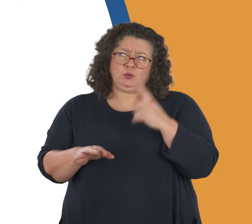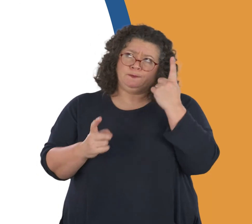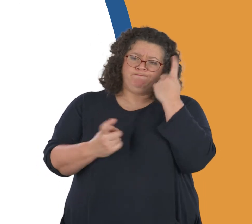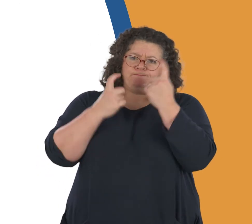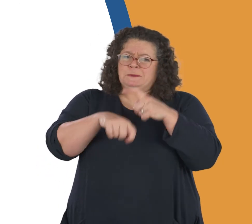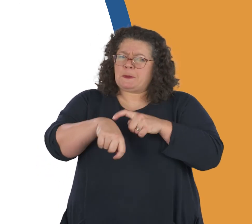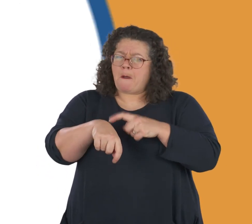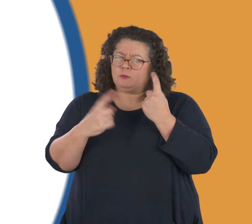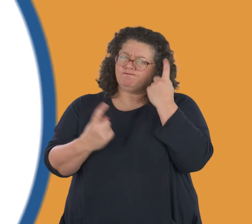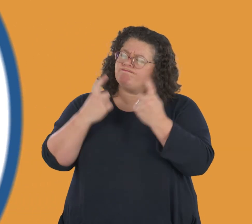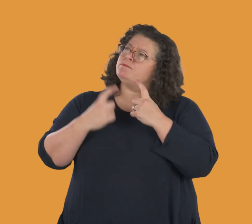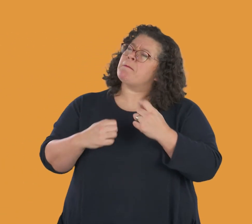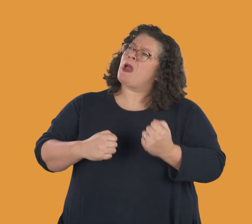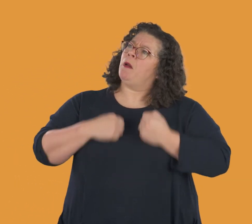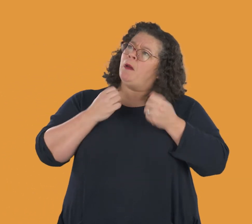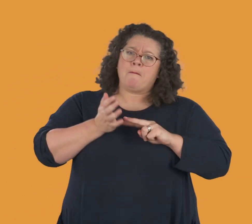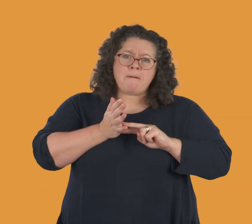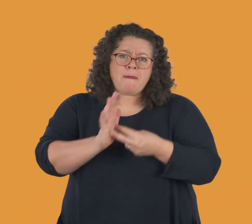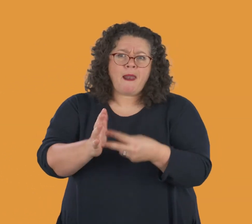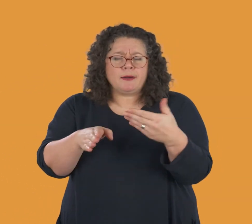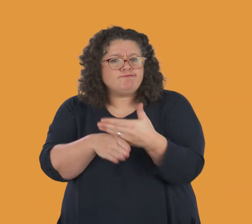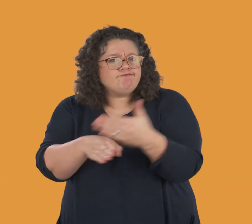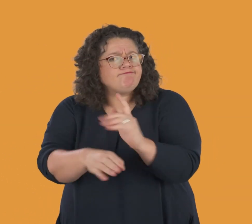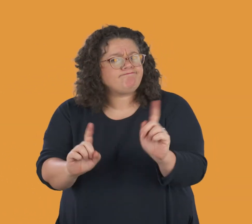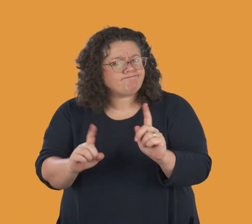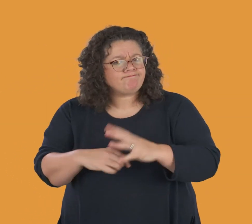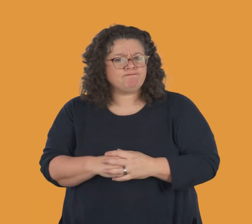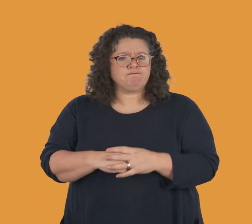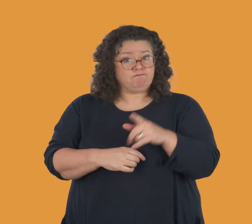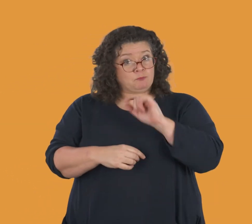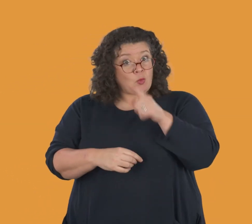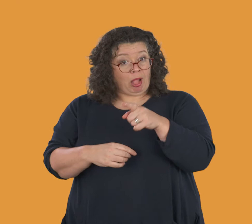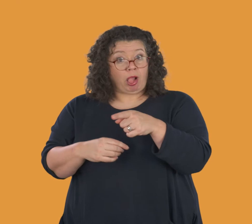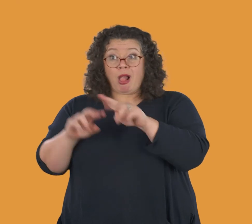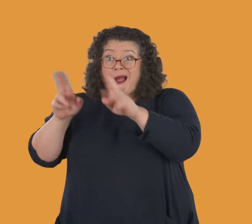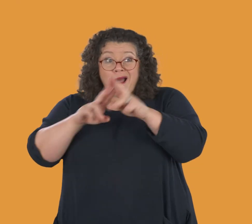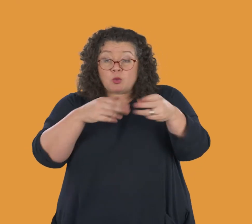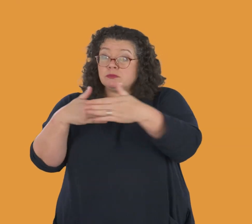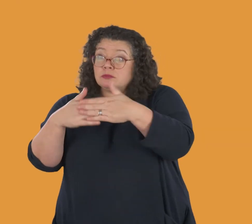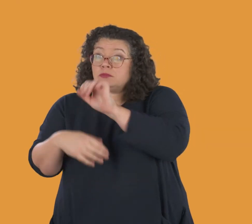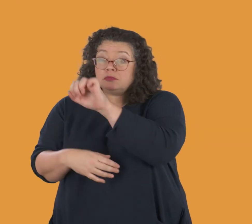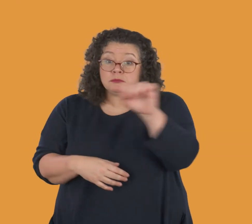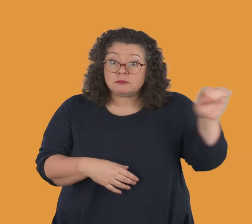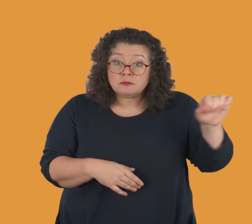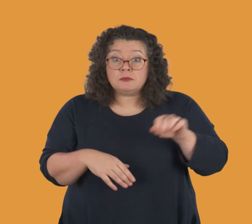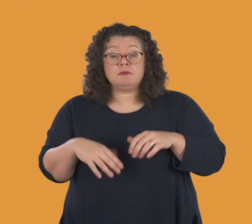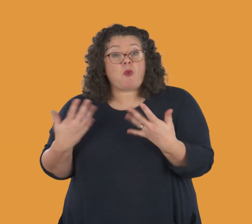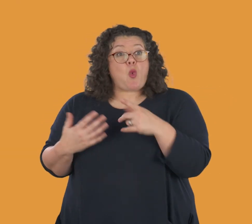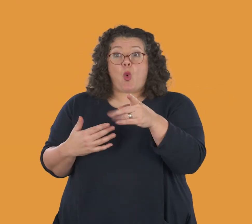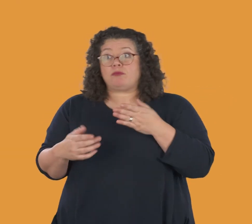feddwl am eich cynlluniau ymgyrchu. Fyddwch chi'n canfasio o ddrws i ddrws? Mynychu hystyngau?